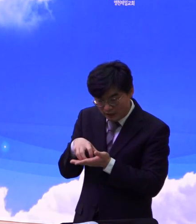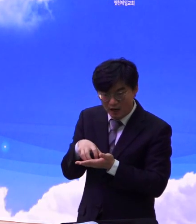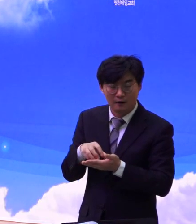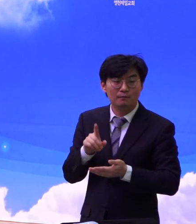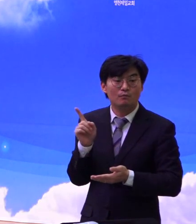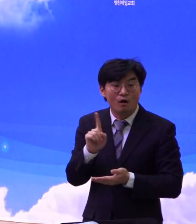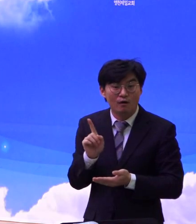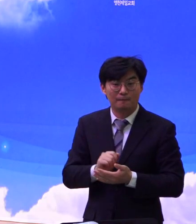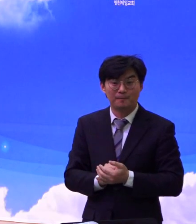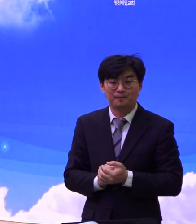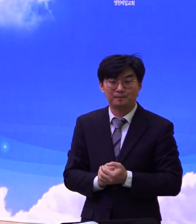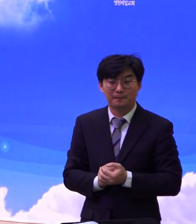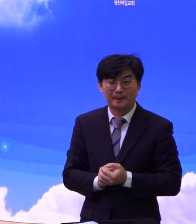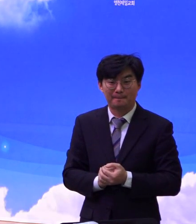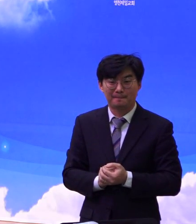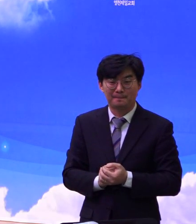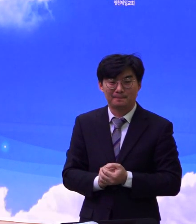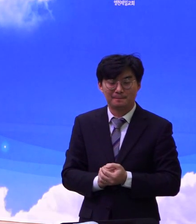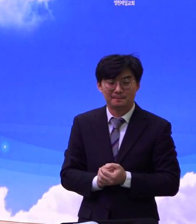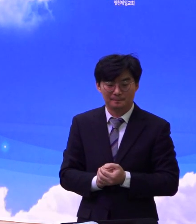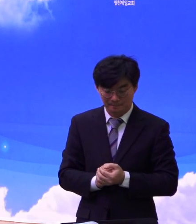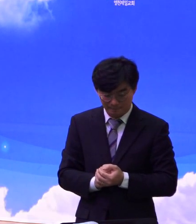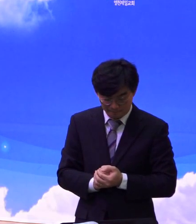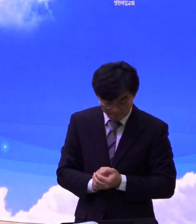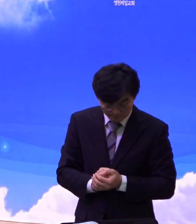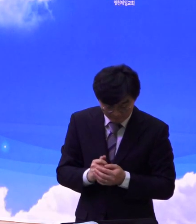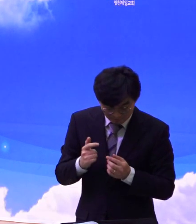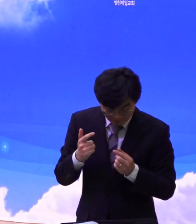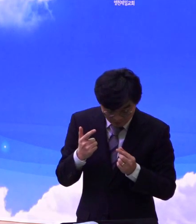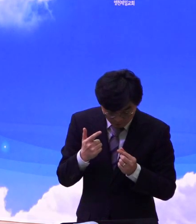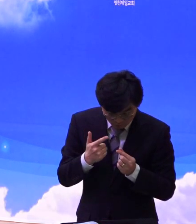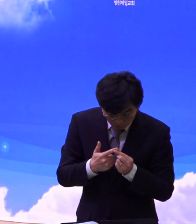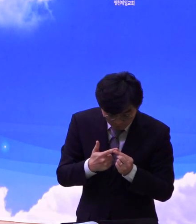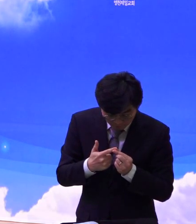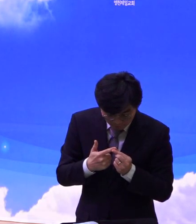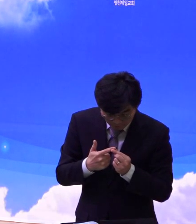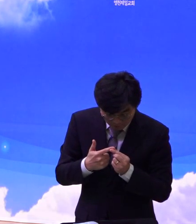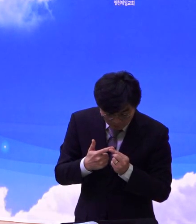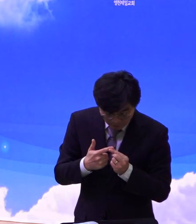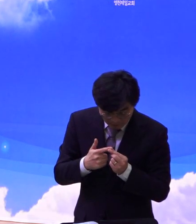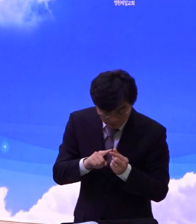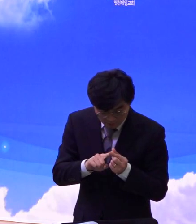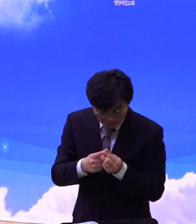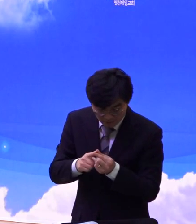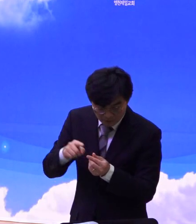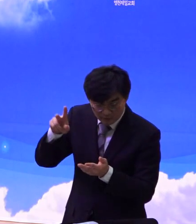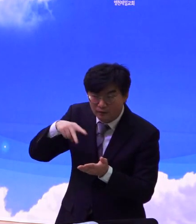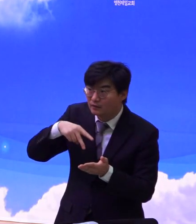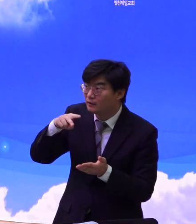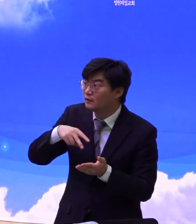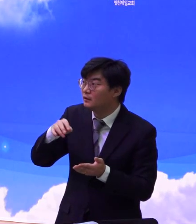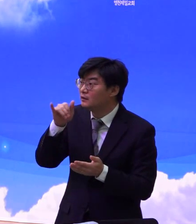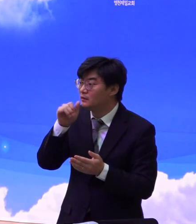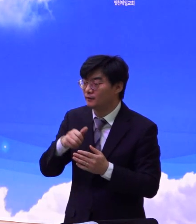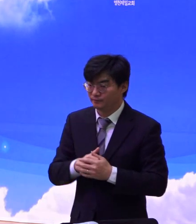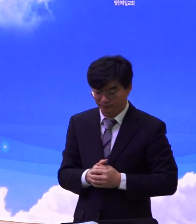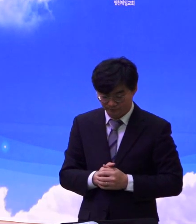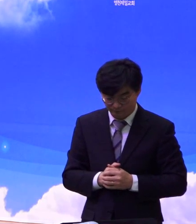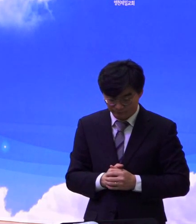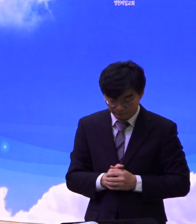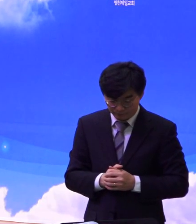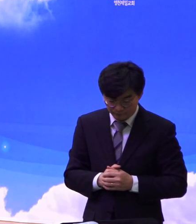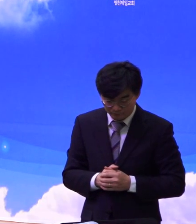원동력은 무엇이었을까요? 오늘 말씀 6절에 그것을 분명하게 기록하고 있는데요. 여러분 자막을 보시면서 6절 말씀